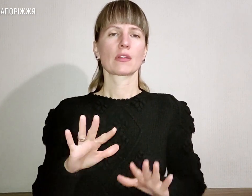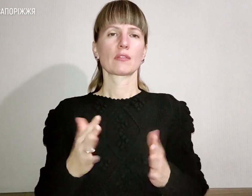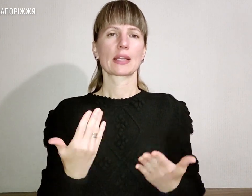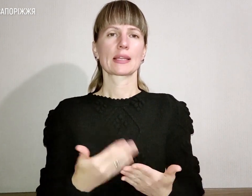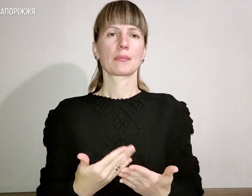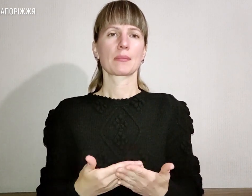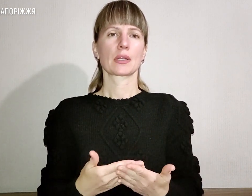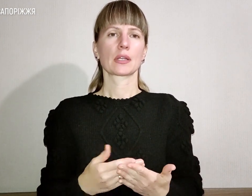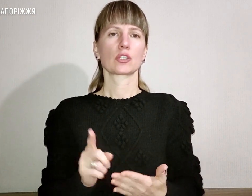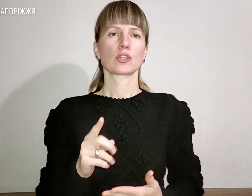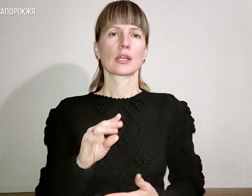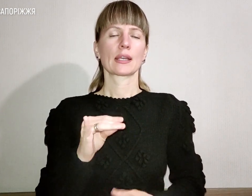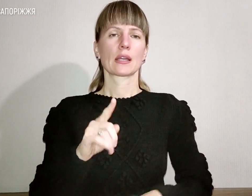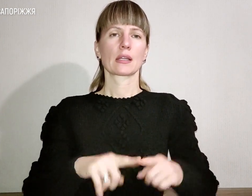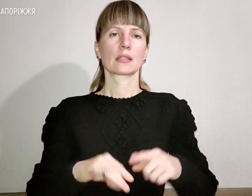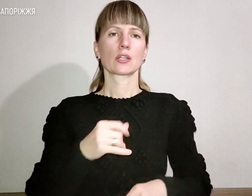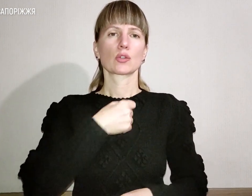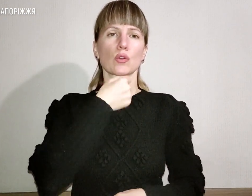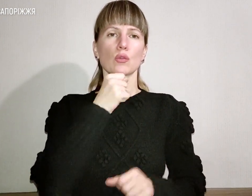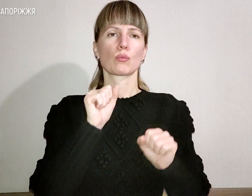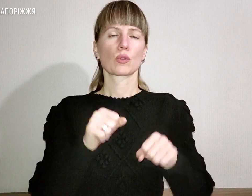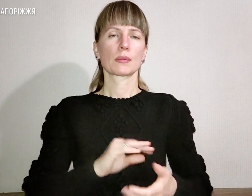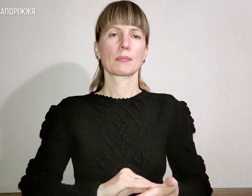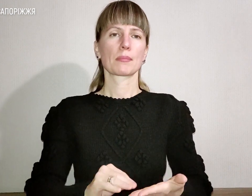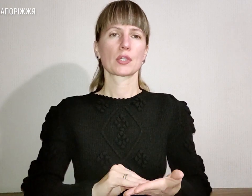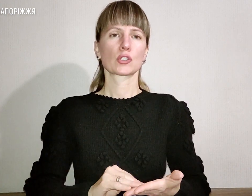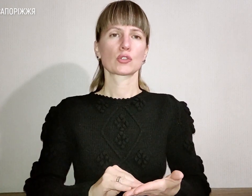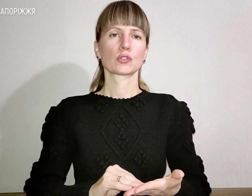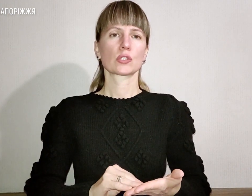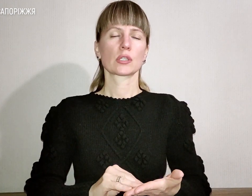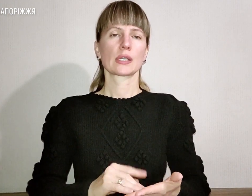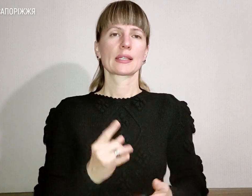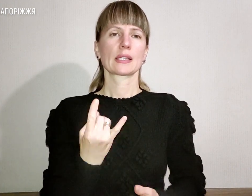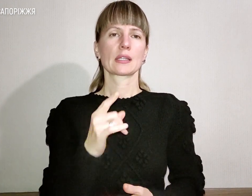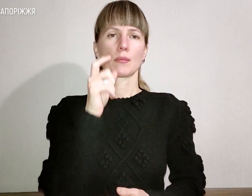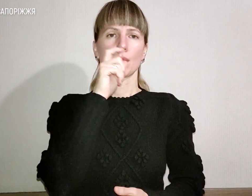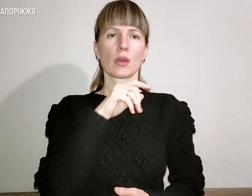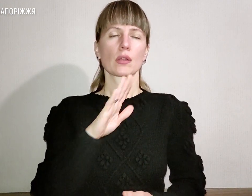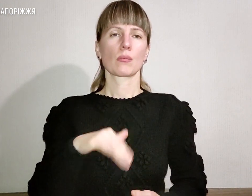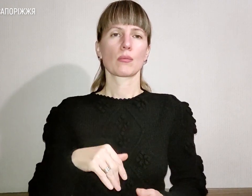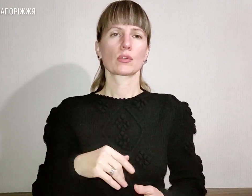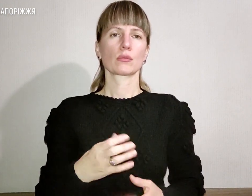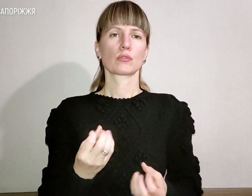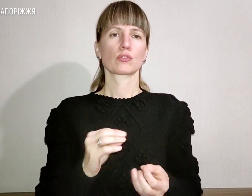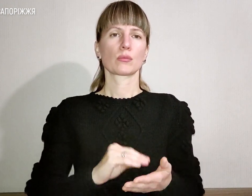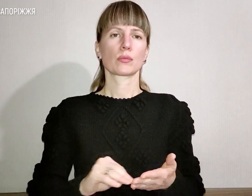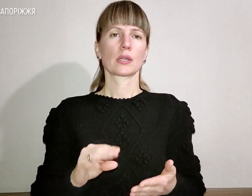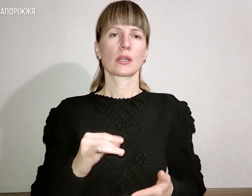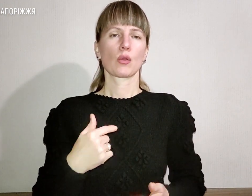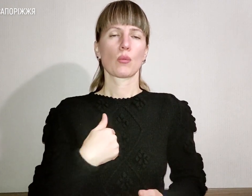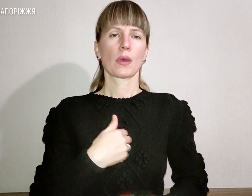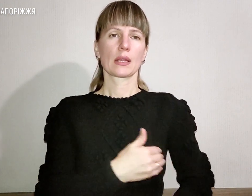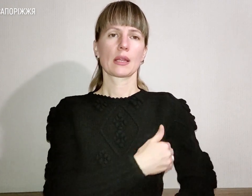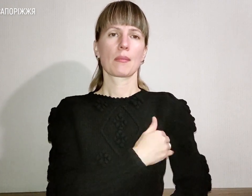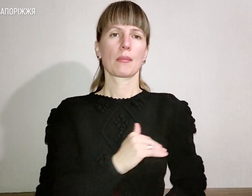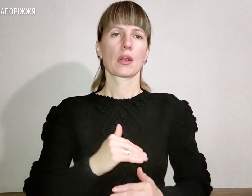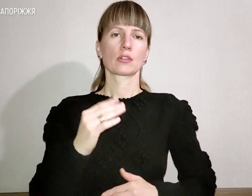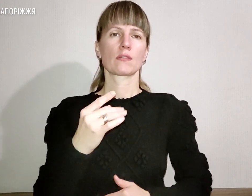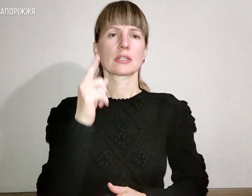що і батьки, і дорослі, можливо, пишуть, що, знаєте, пишуть дитині погано, а потім паралельно, ви знаєте, і в мене там температура, чи ви знаєте, а в мене